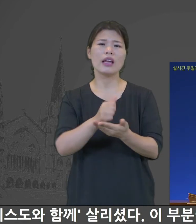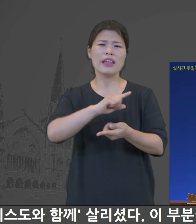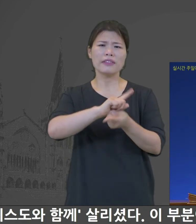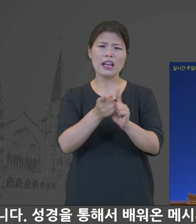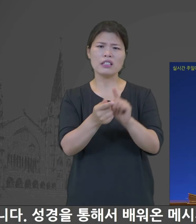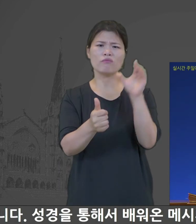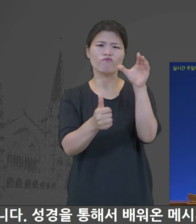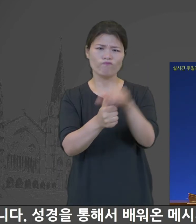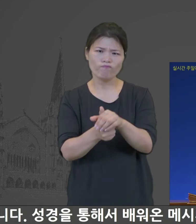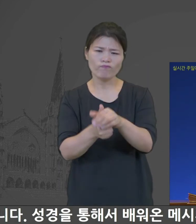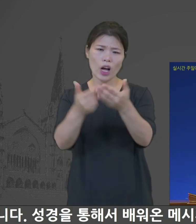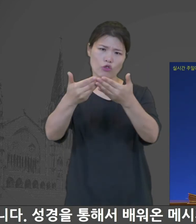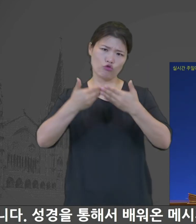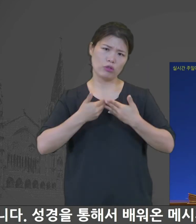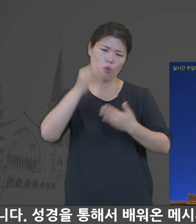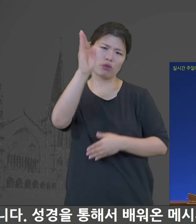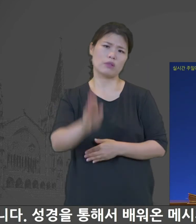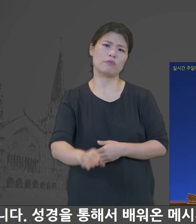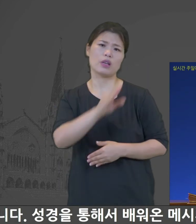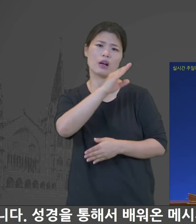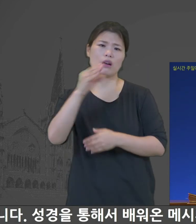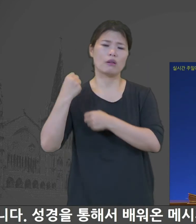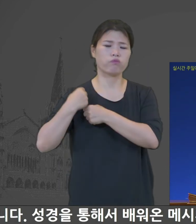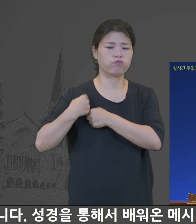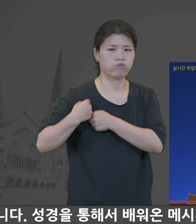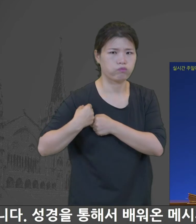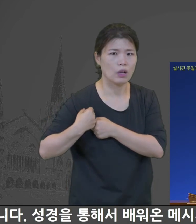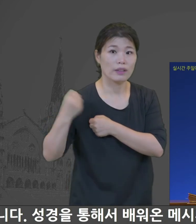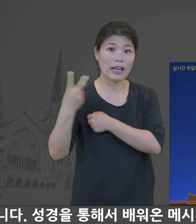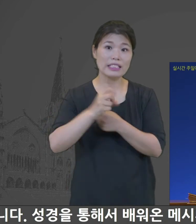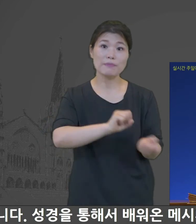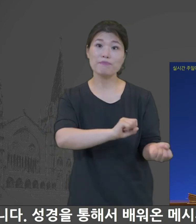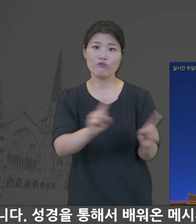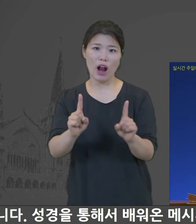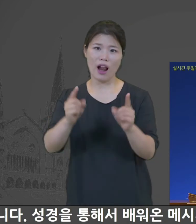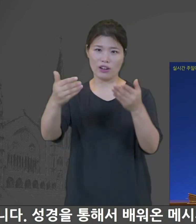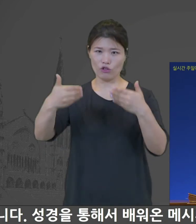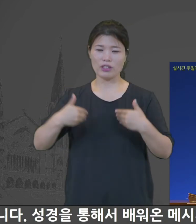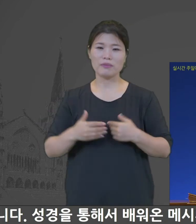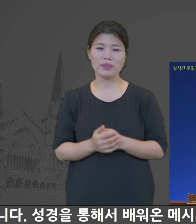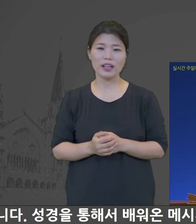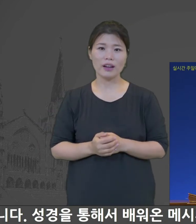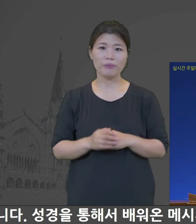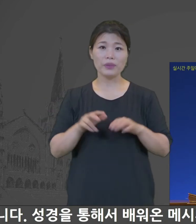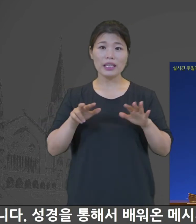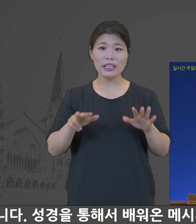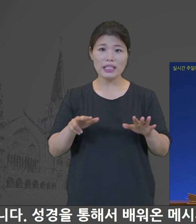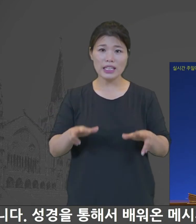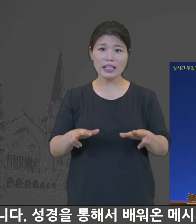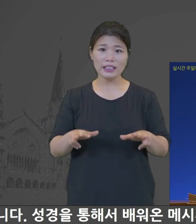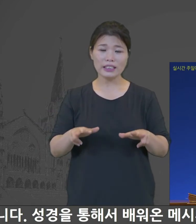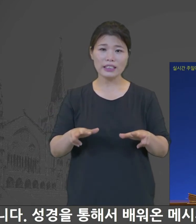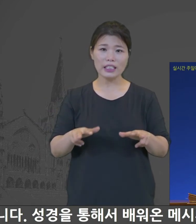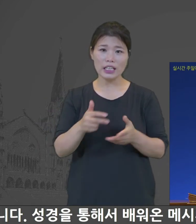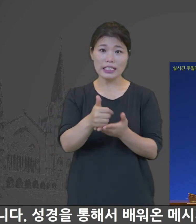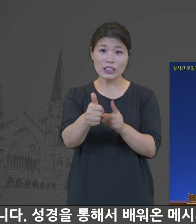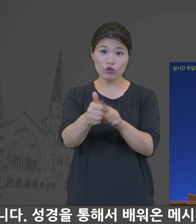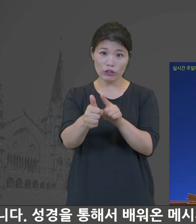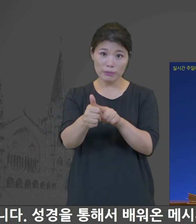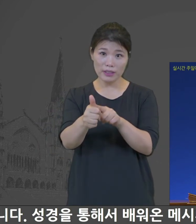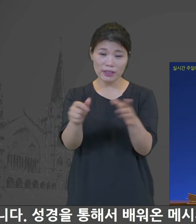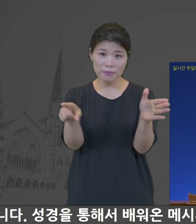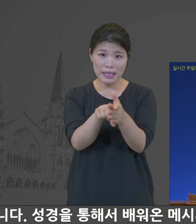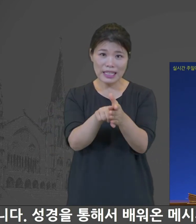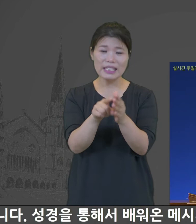지시고 십자가를 지셨습니다. 그리고 부활하셨습니다. 이제 그를 믿는 자들은